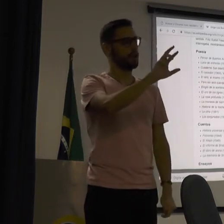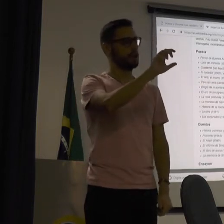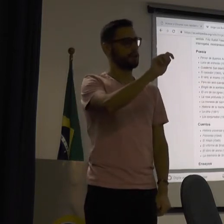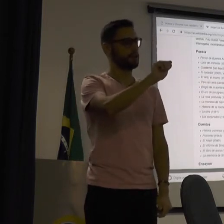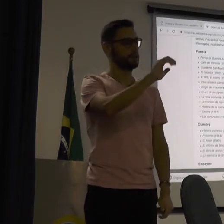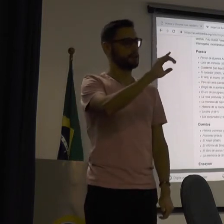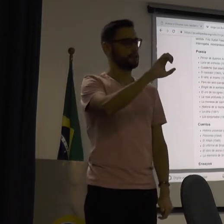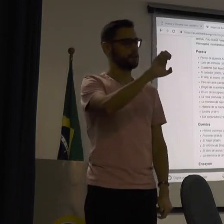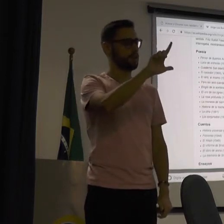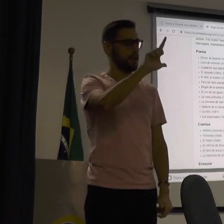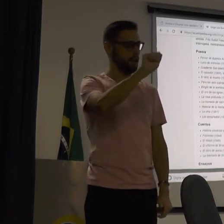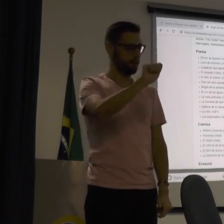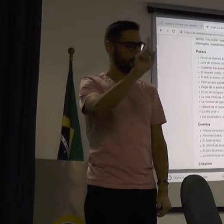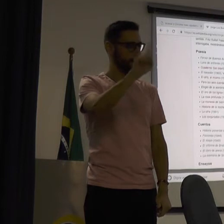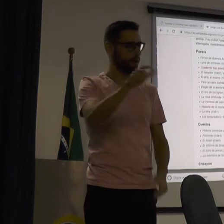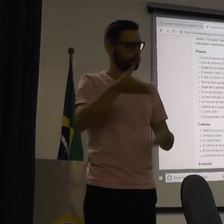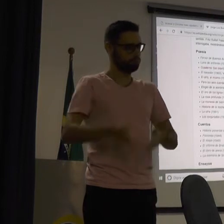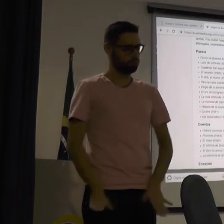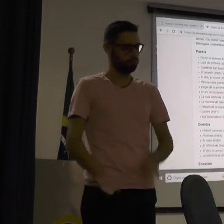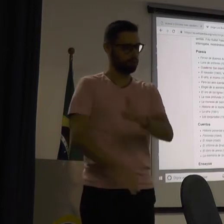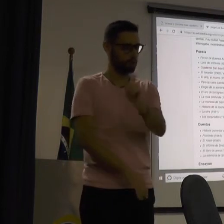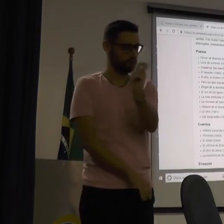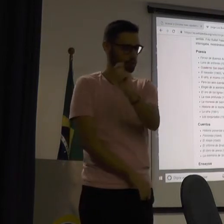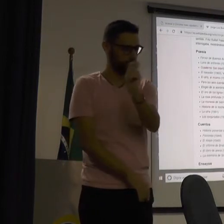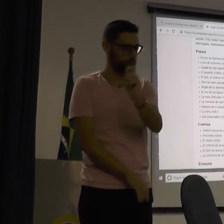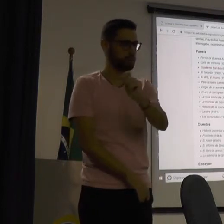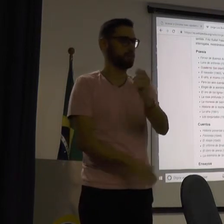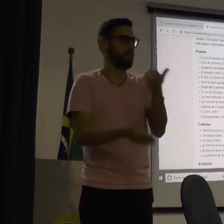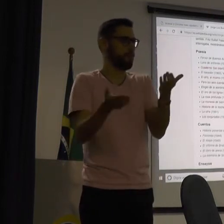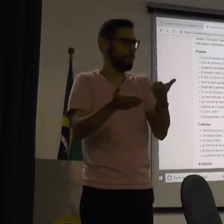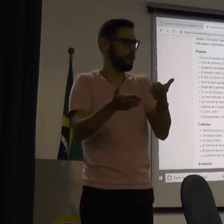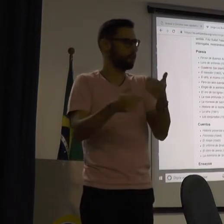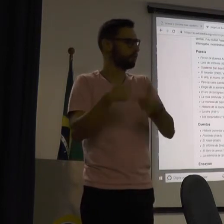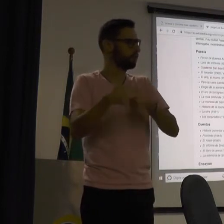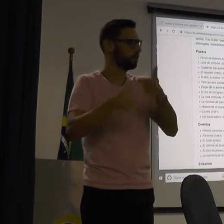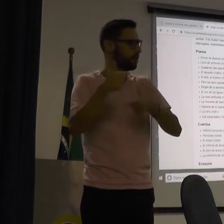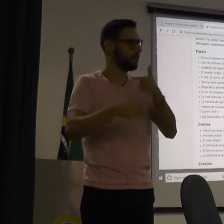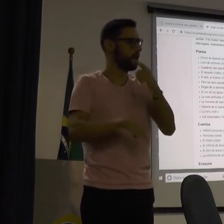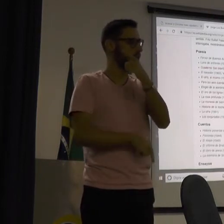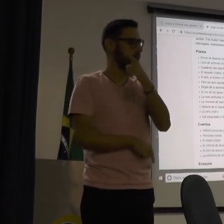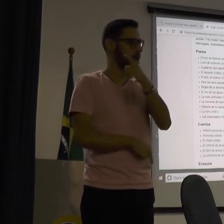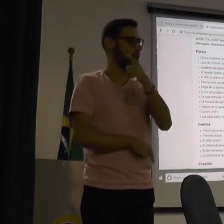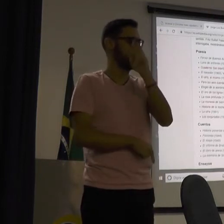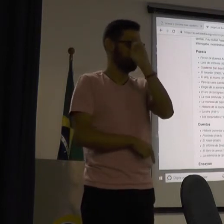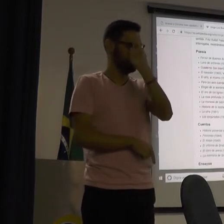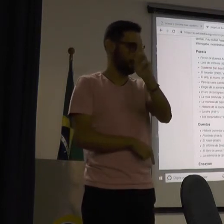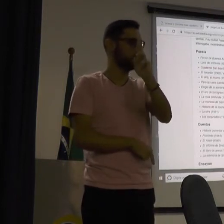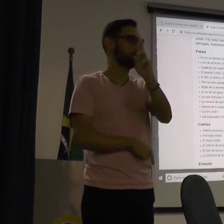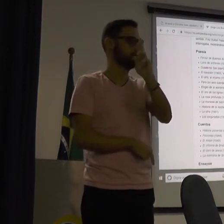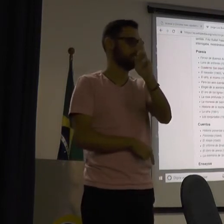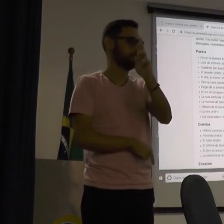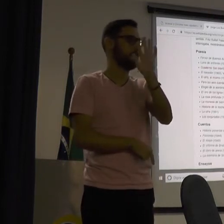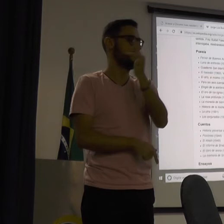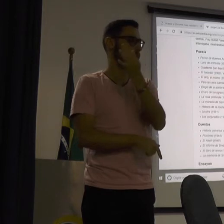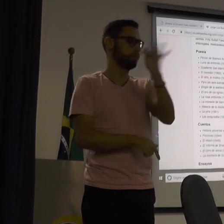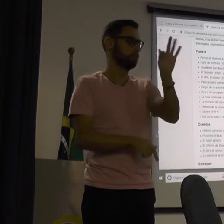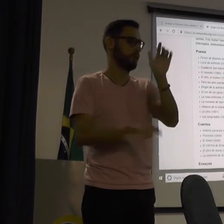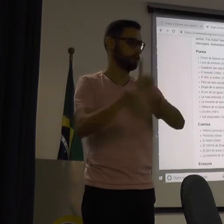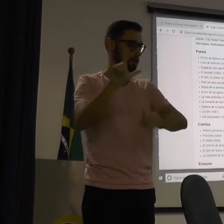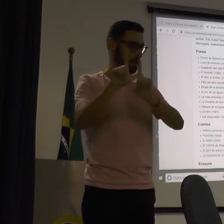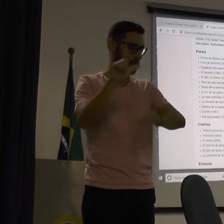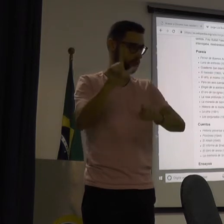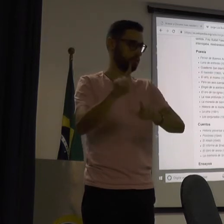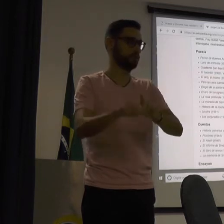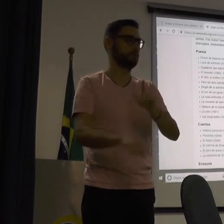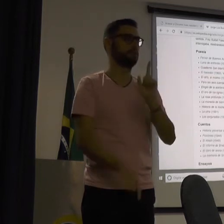uma argentina, que atualmente é diretora da Faculdade de Letras da UFMG. Ela, uma das bancas que